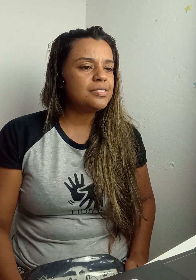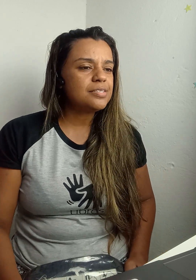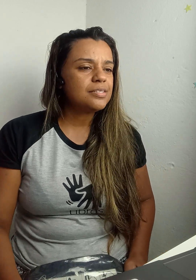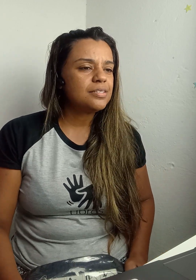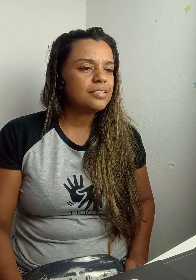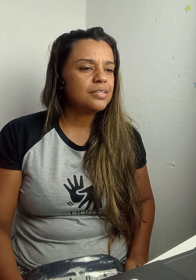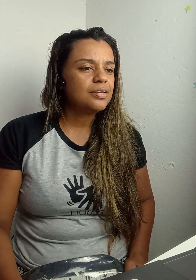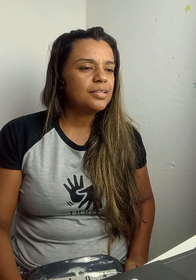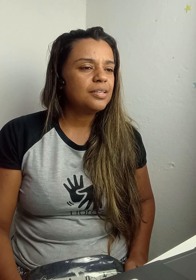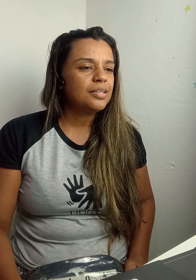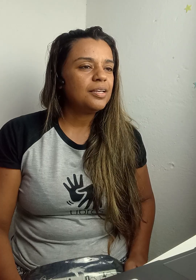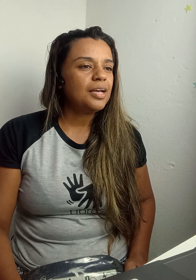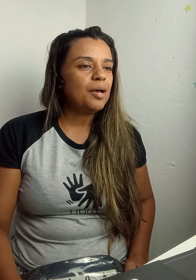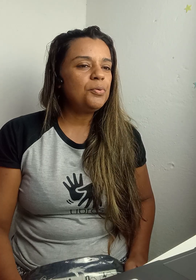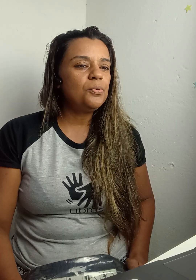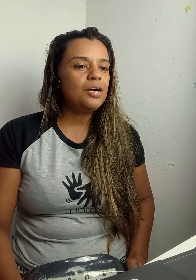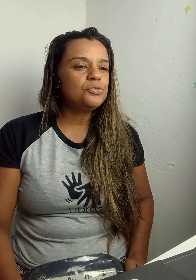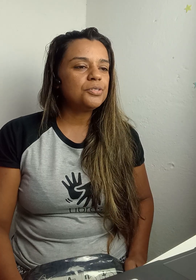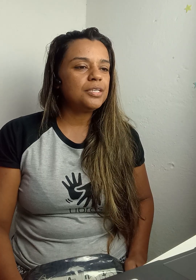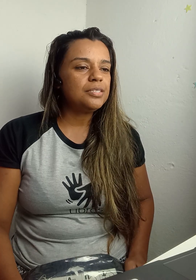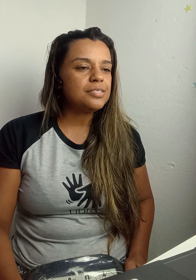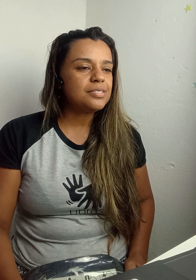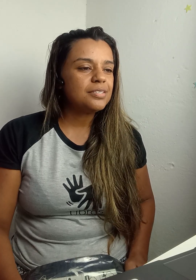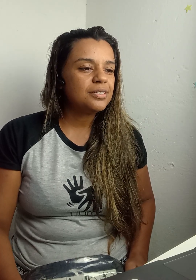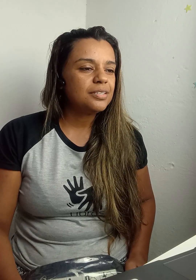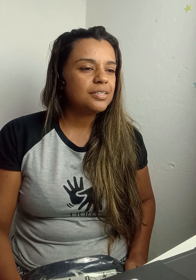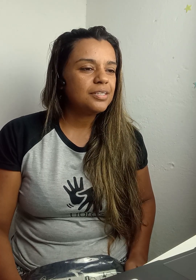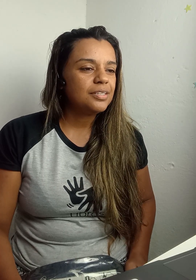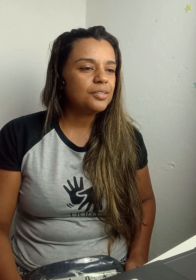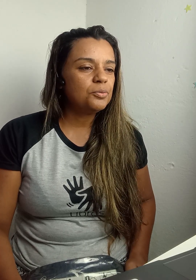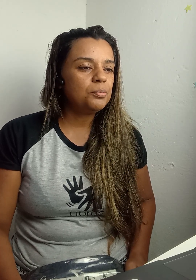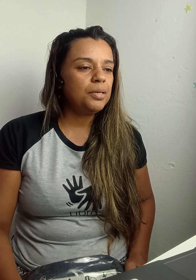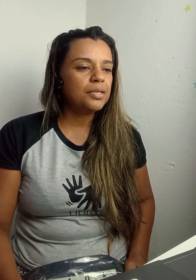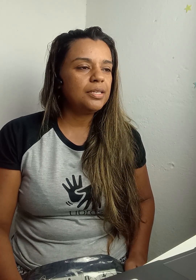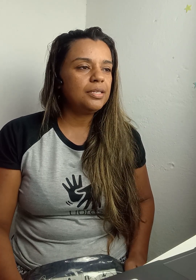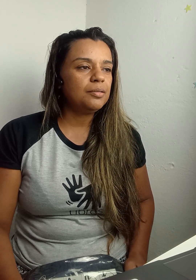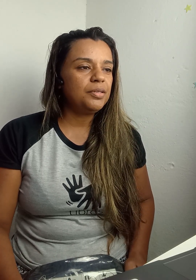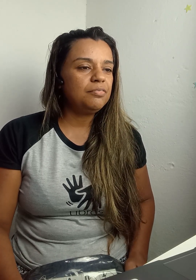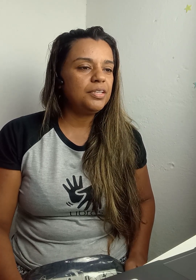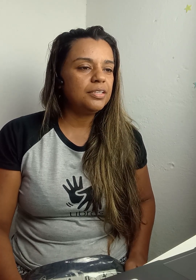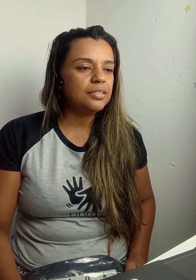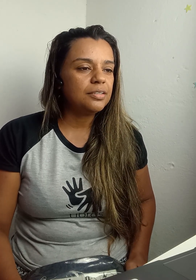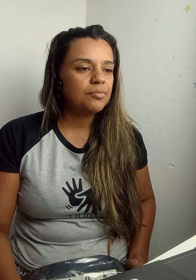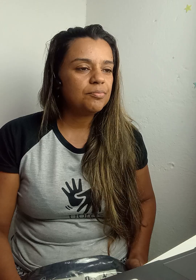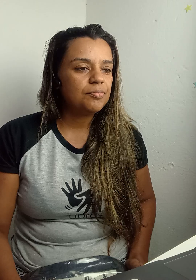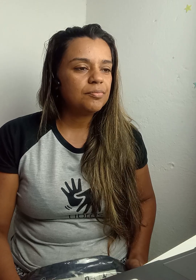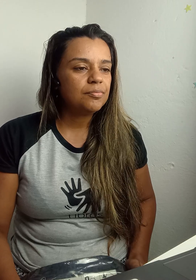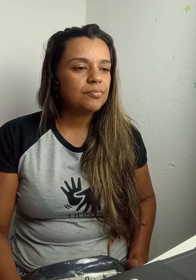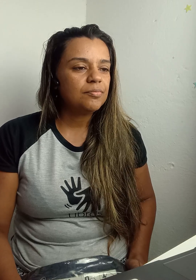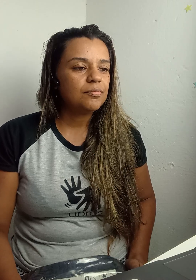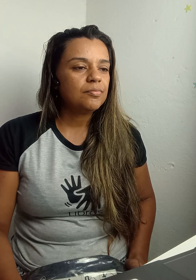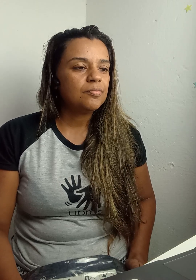Cris? Abre o áudio, Cris. Tudo bem, minha querida? Bem-vinda.